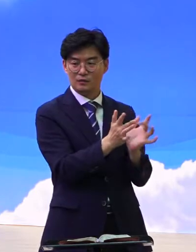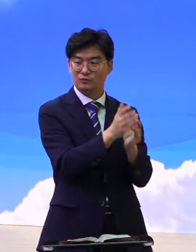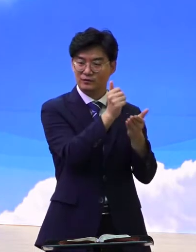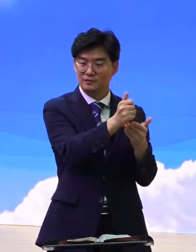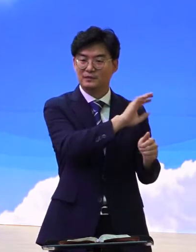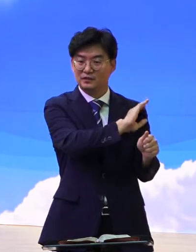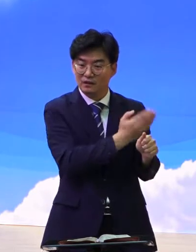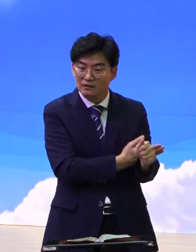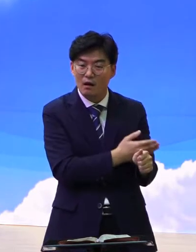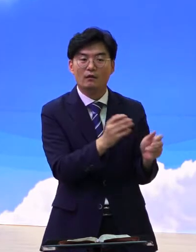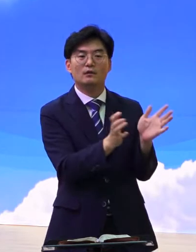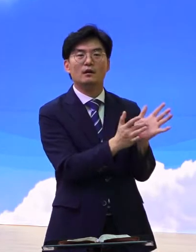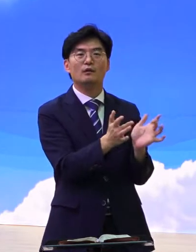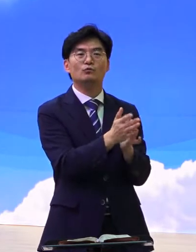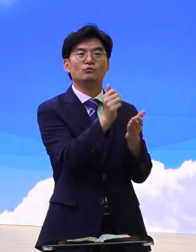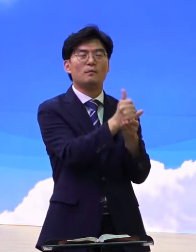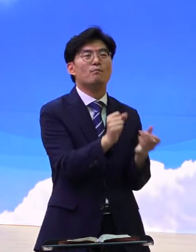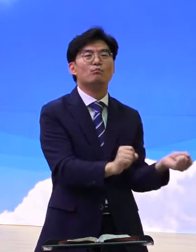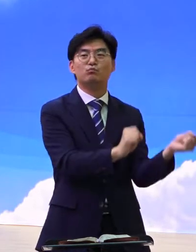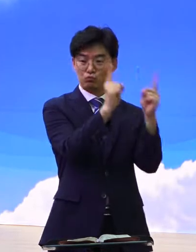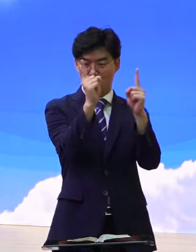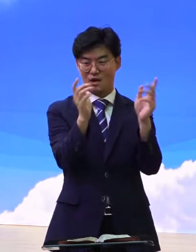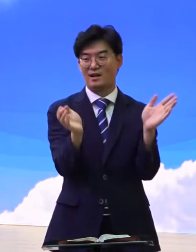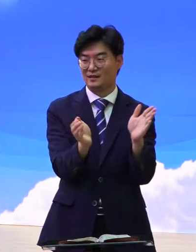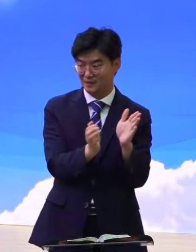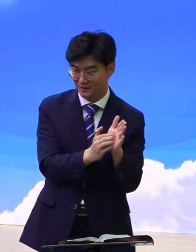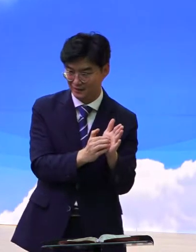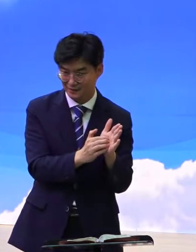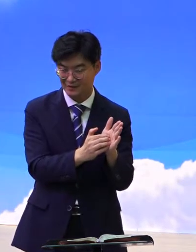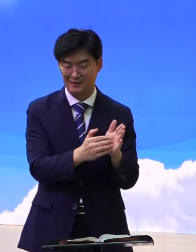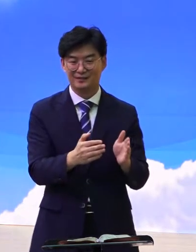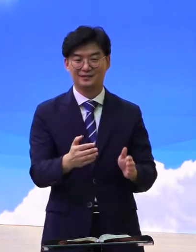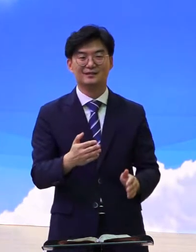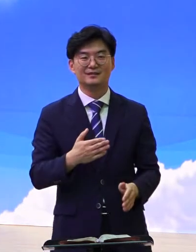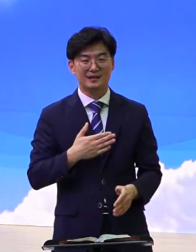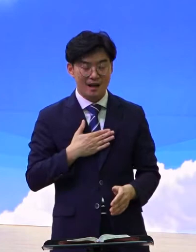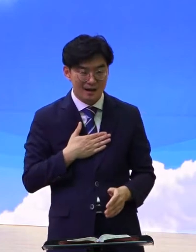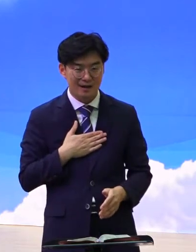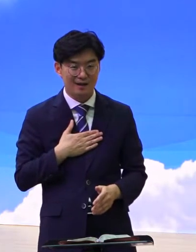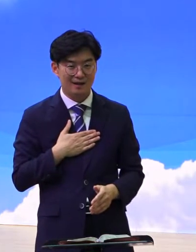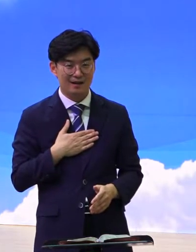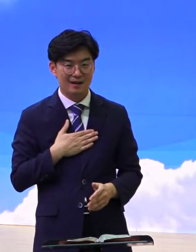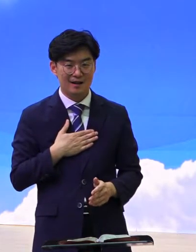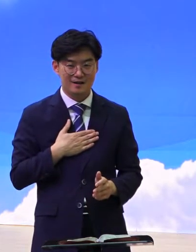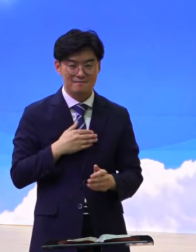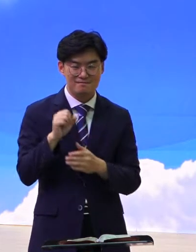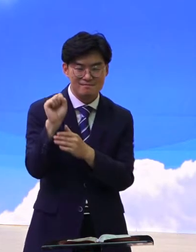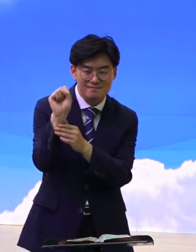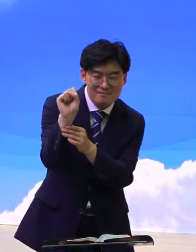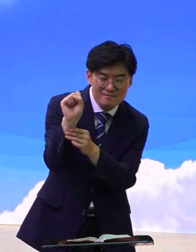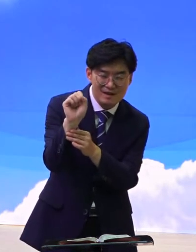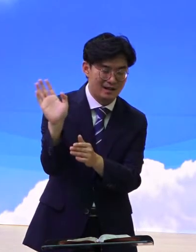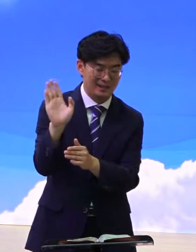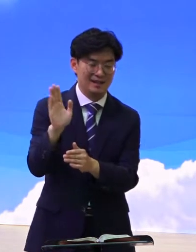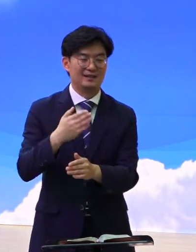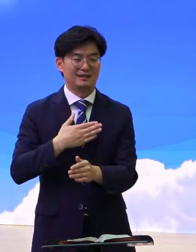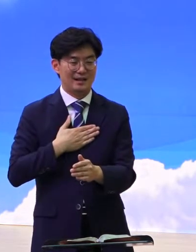선포하고 증언했습니다. 철저하게 베드로 자신은 예수님 뒤에 숨었고 그리고 그는 철저하게